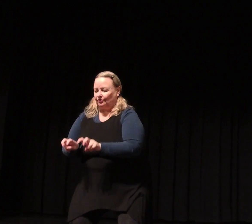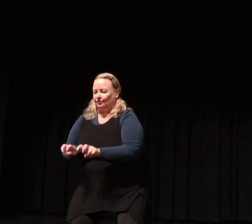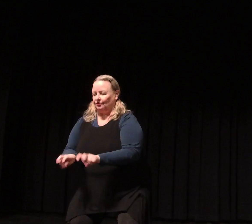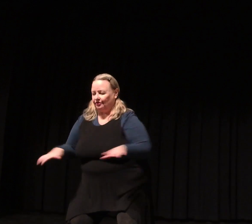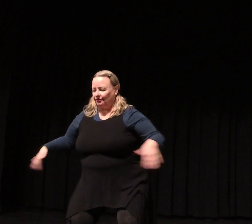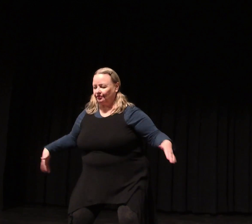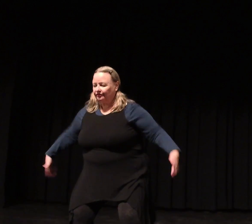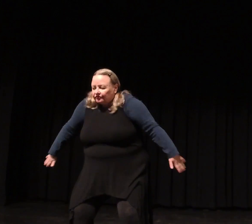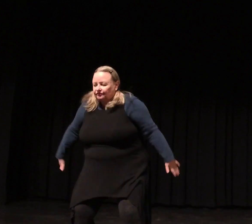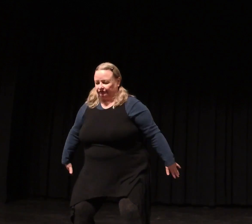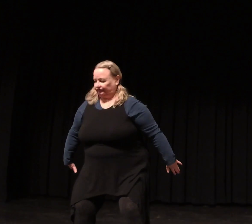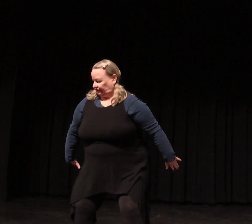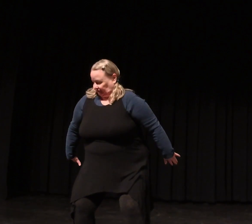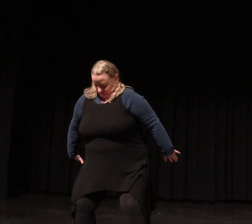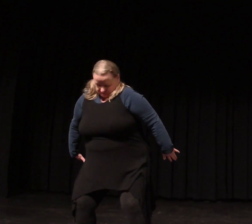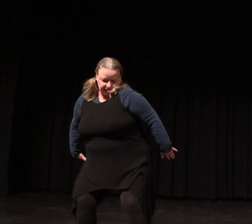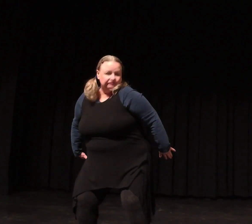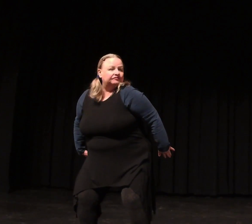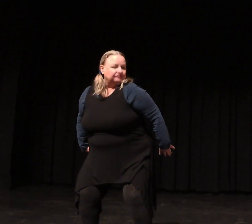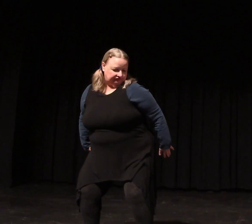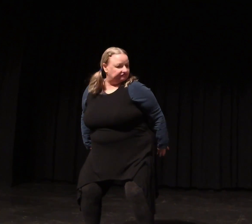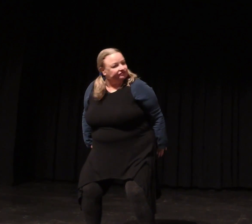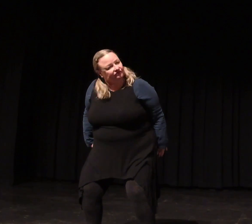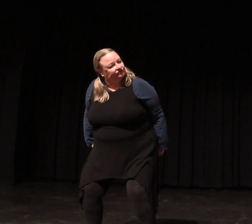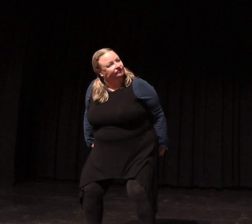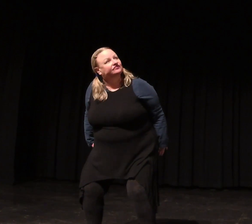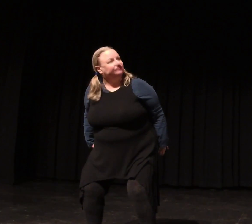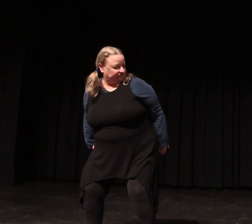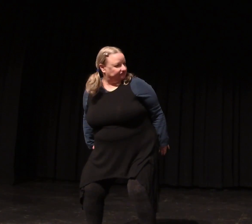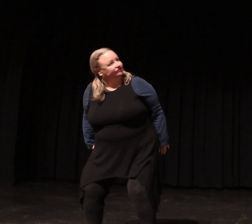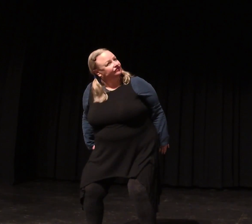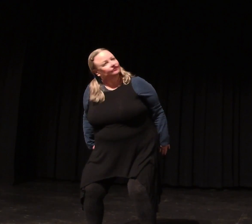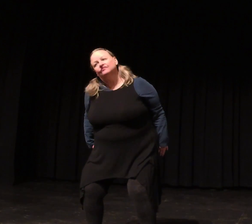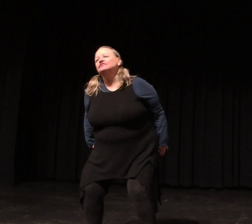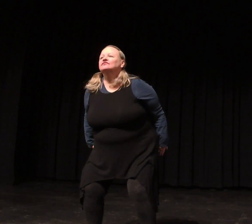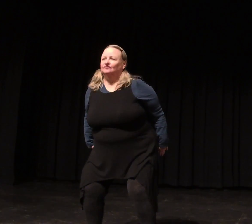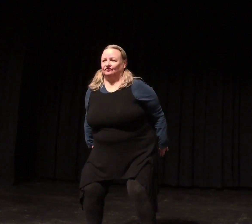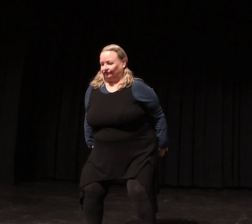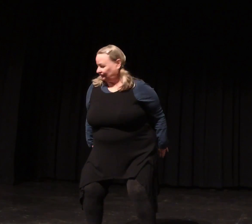qui se repose sur la branche.